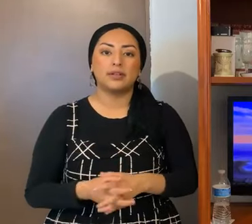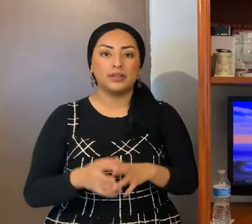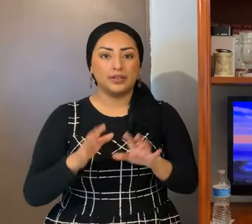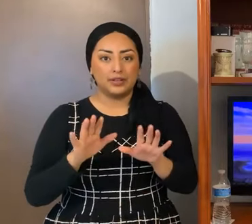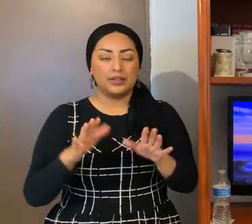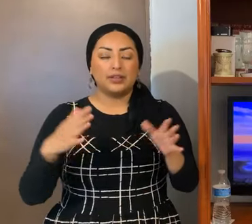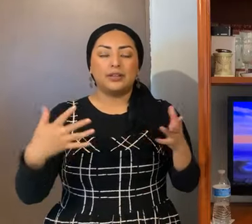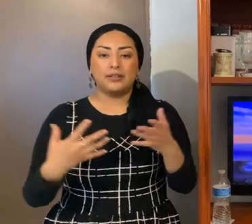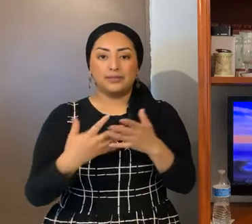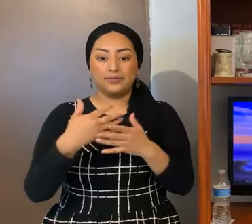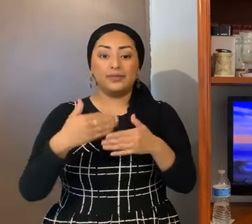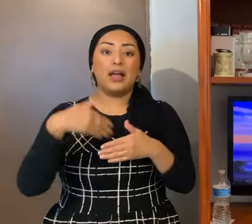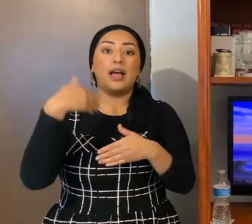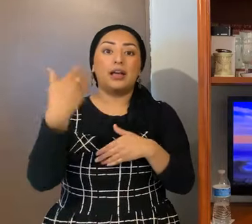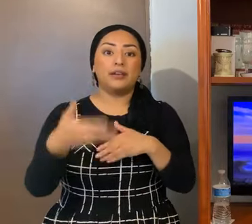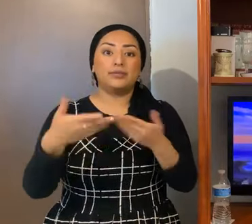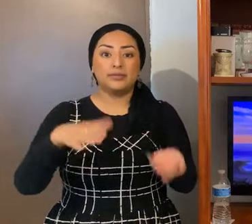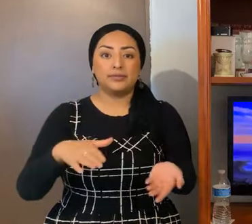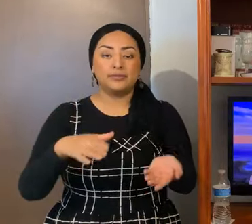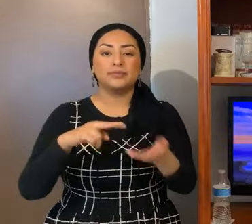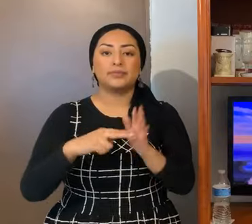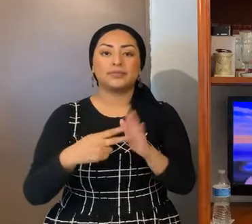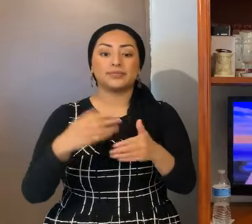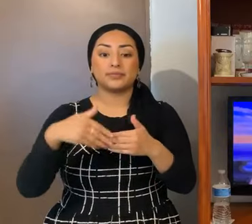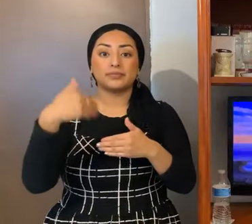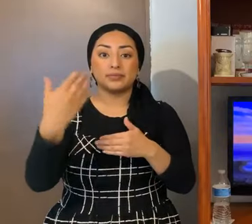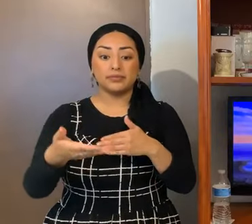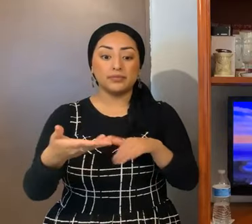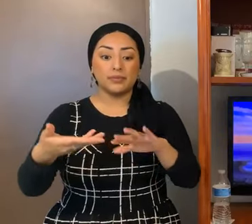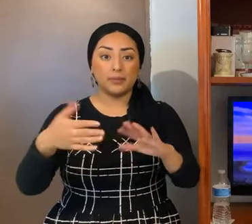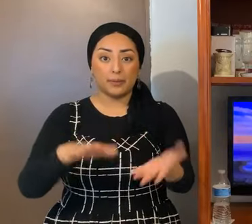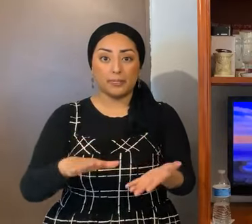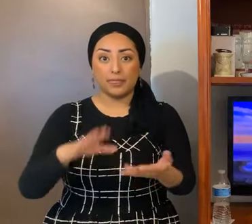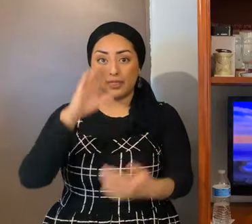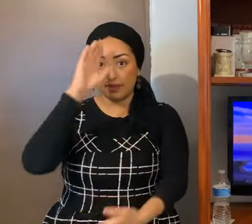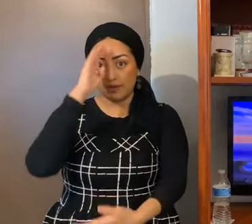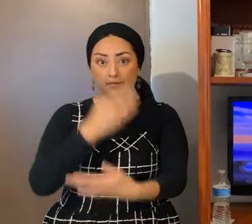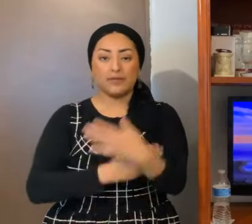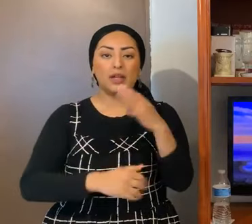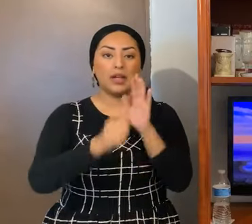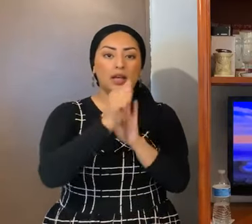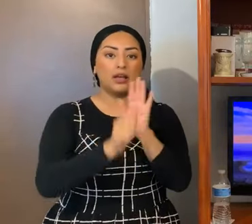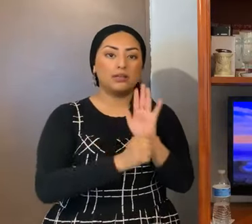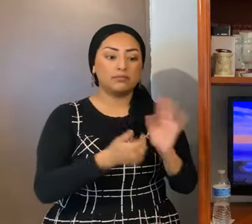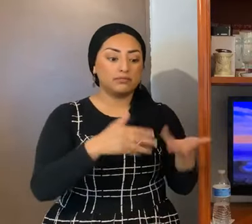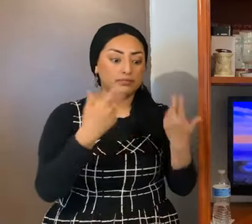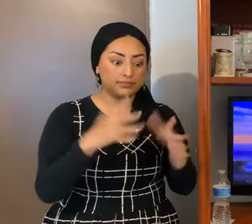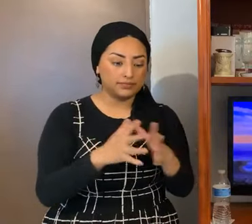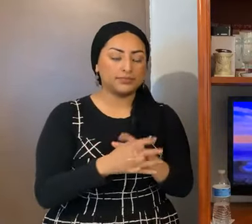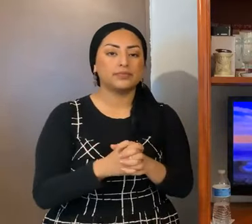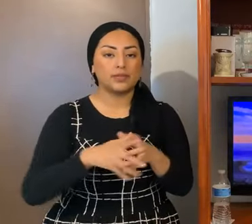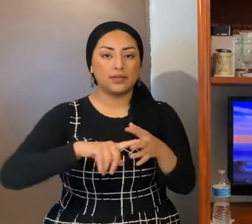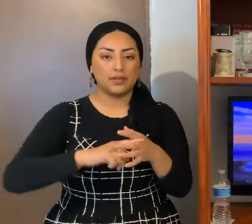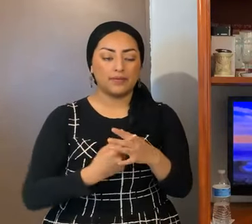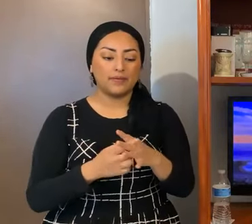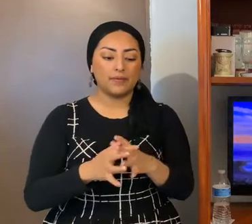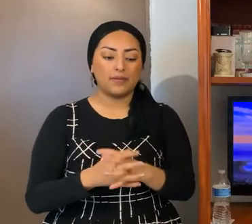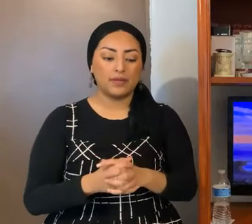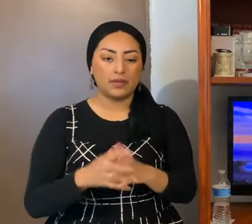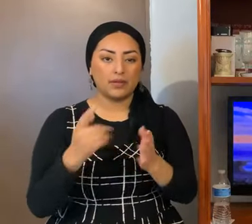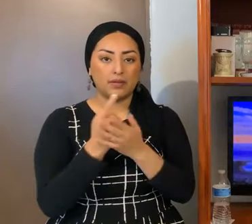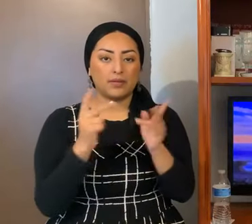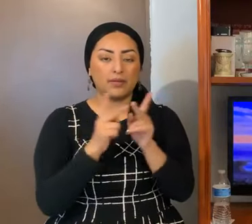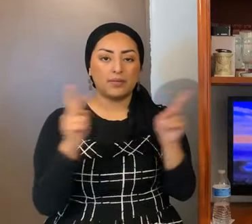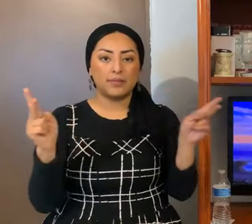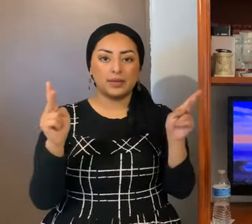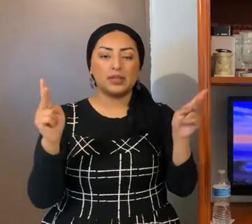preocupen, nuevecitos, después de la muerte se refiere a después de la muerte de los hijos de Aarón, ¿sí? Así que vamos a empezar.